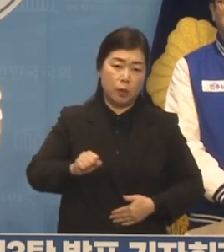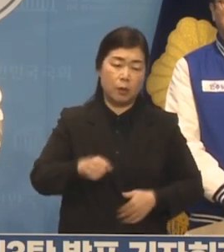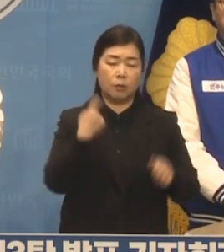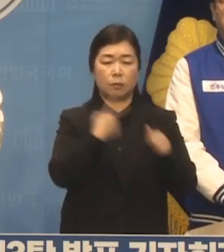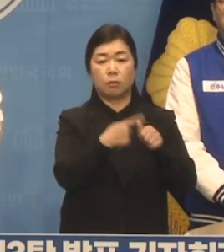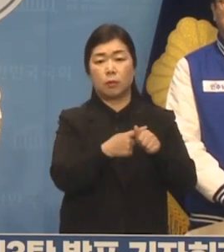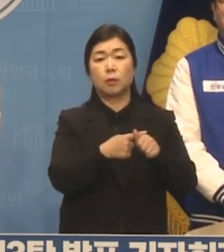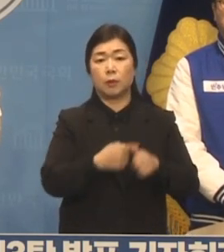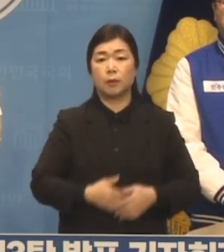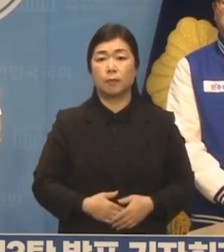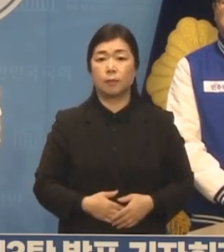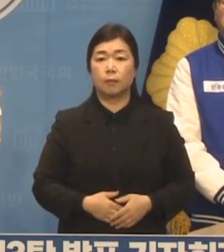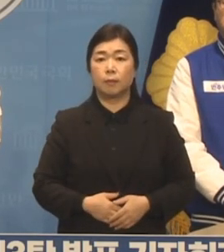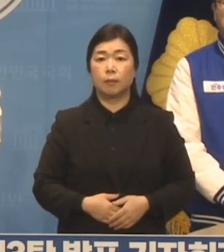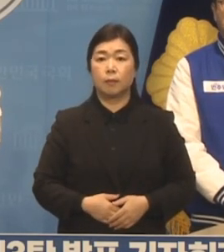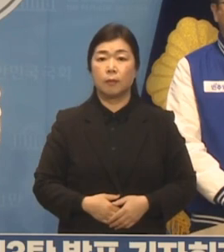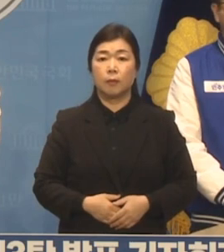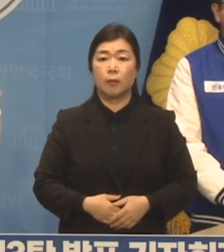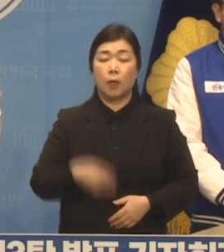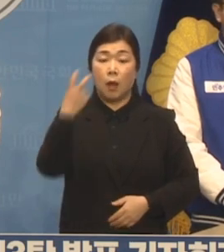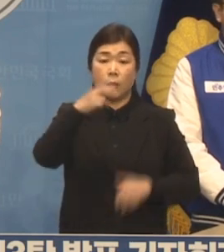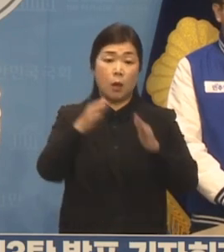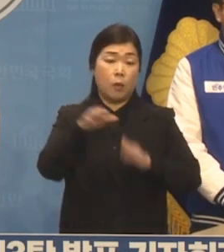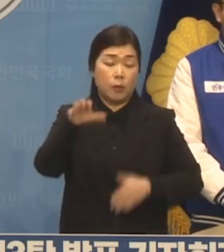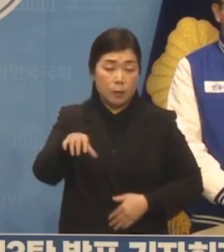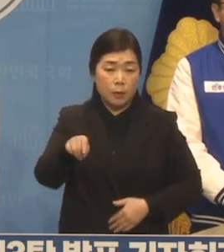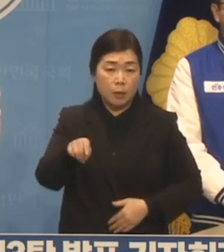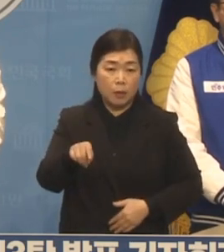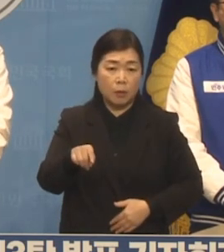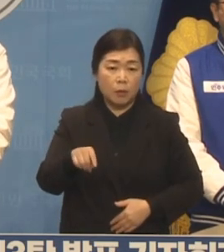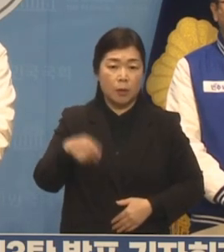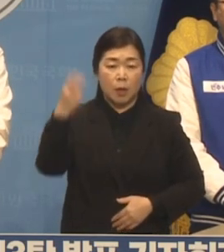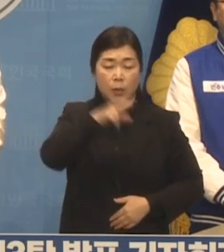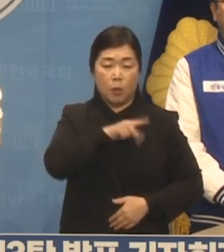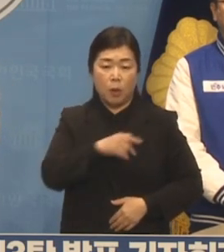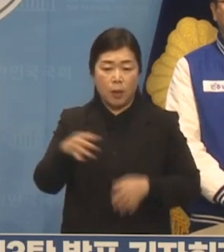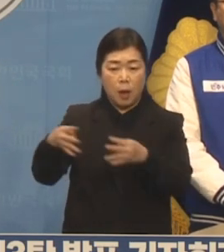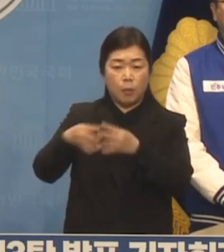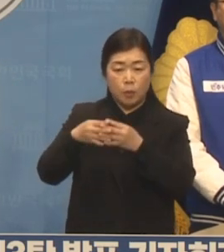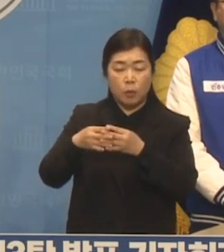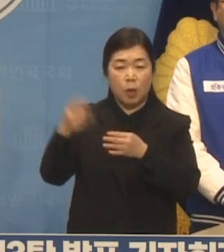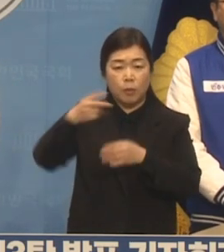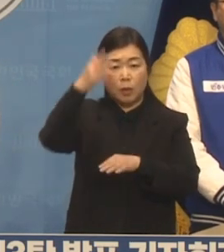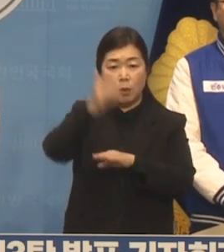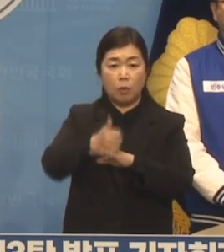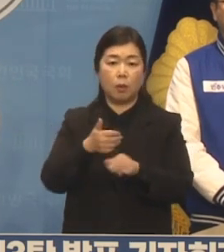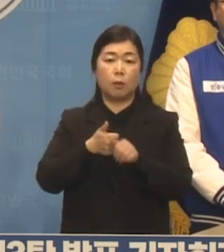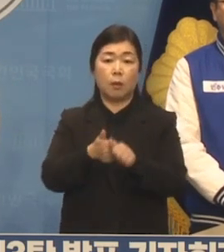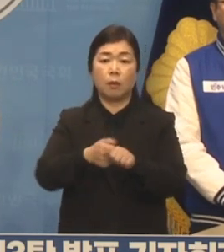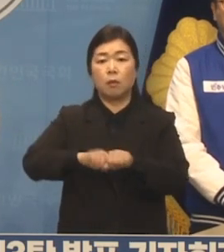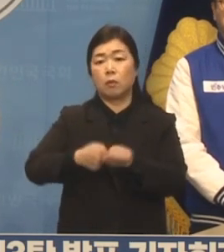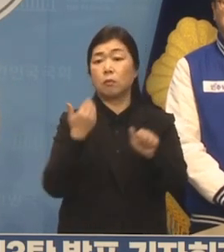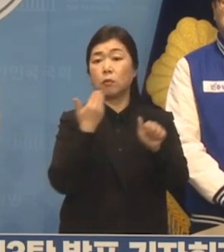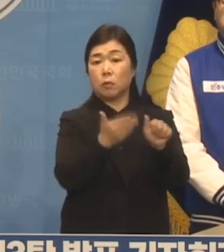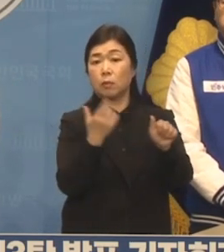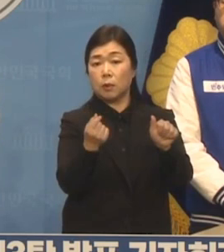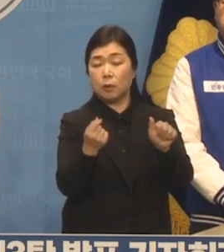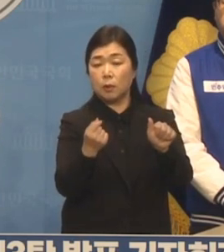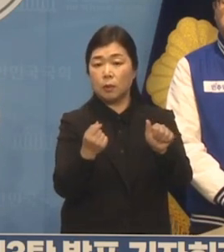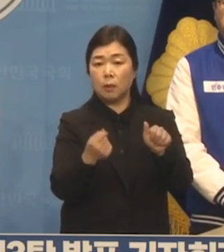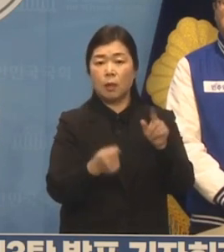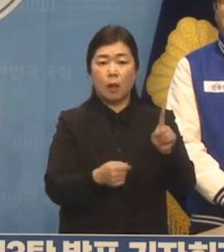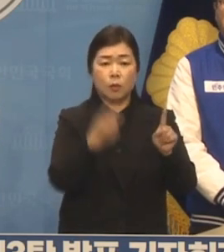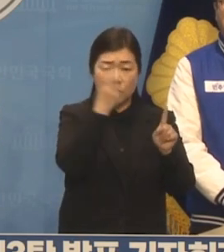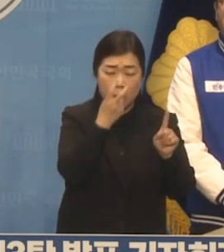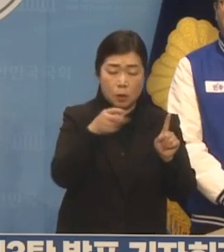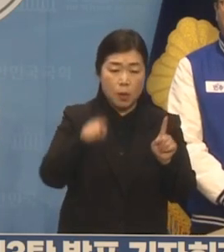받고 있습니다. 감사원은 감사위원회 합의로 감사 결과에 따른 이제 처분을 하게 됩니다. 그래서 하나는 조사를